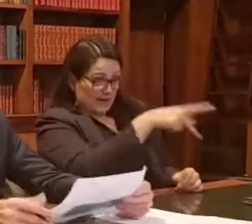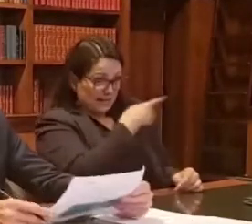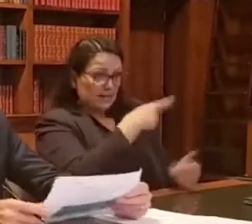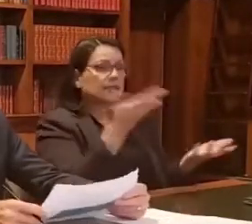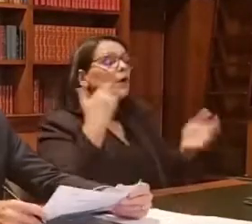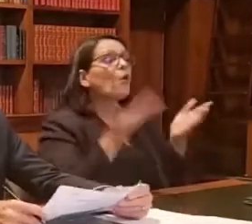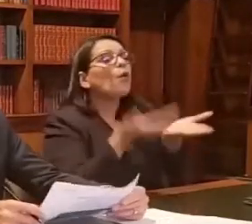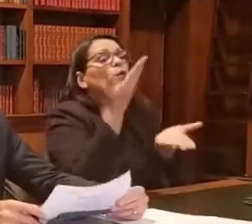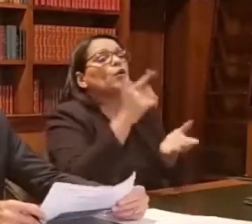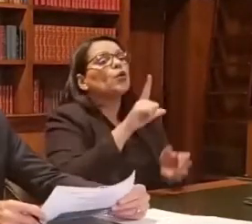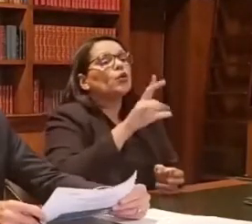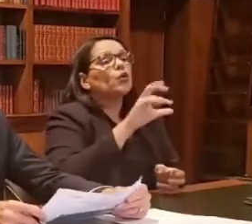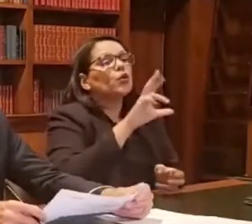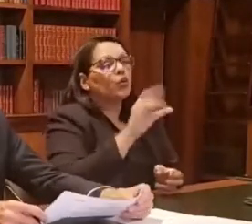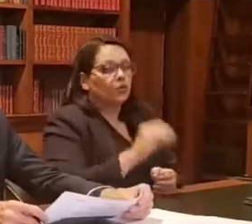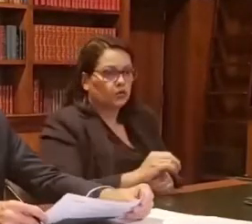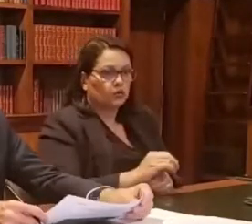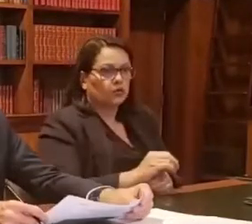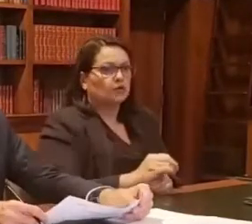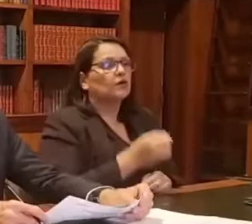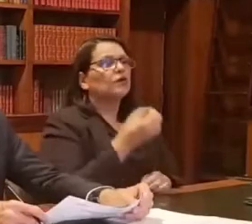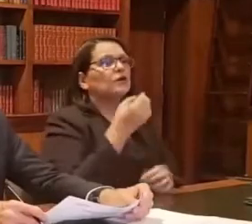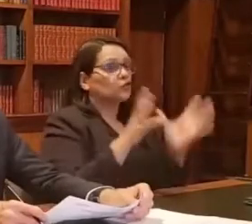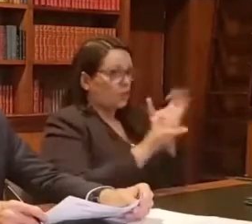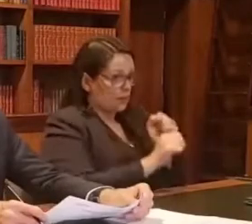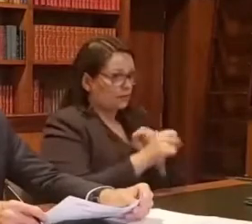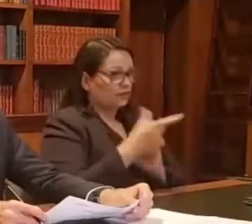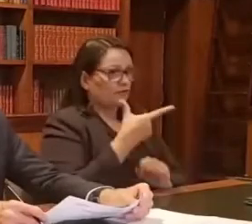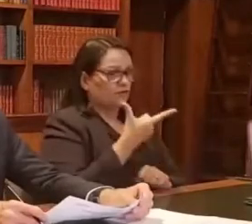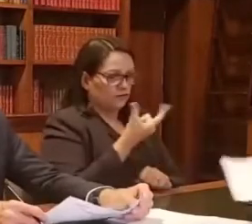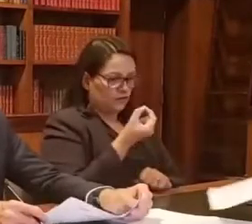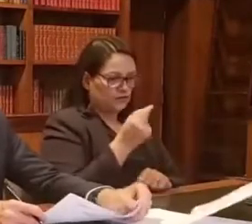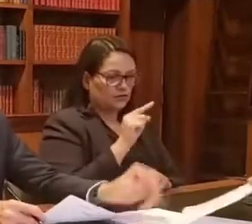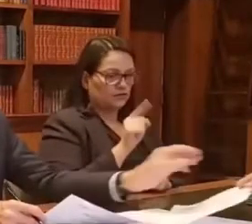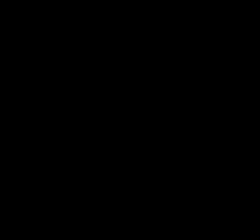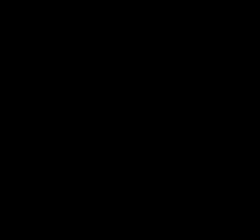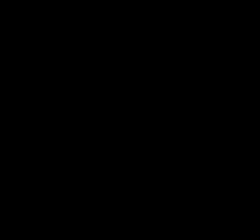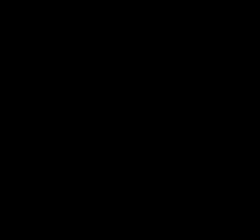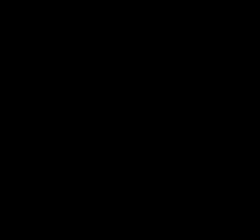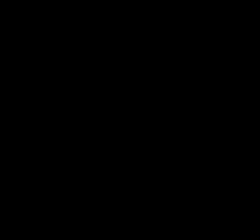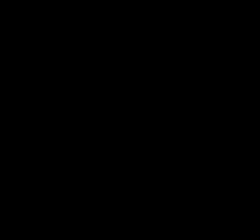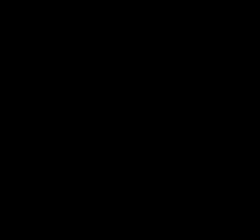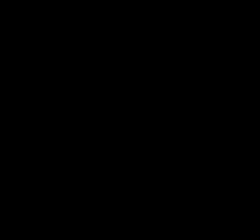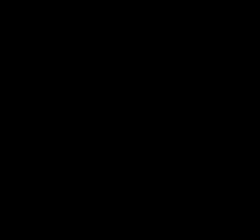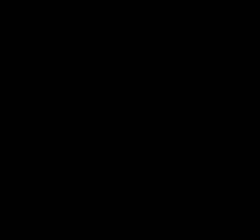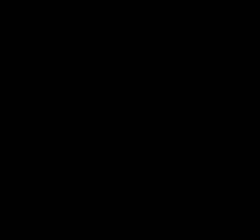somado foi de 20,5 bilhões de reais.